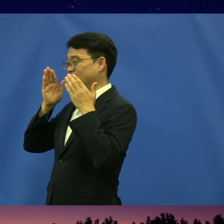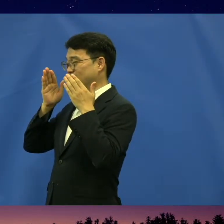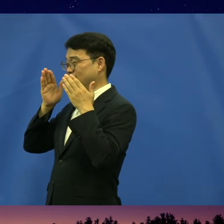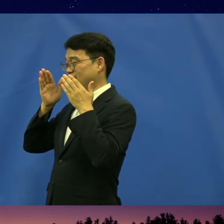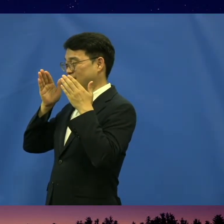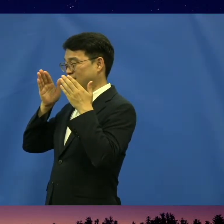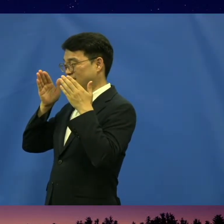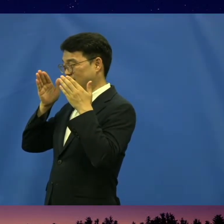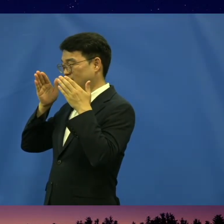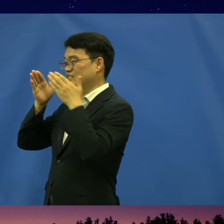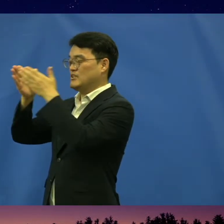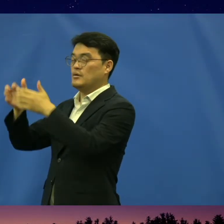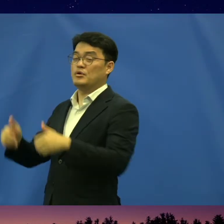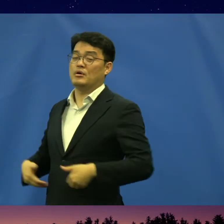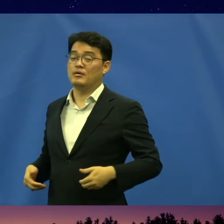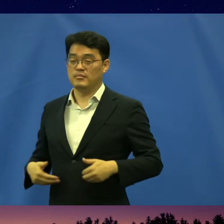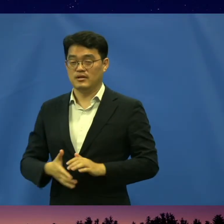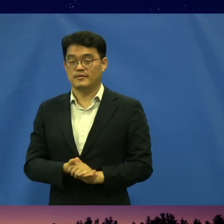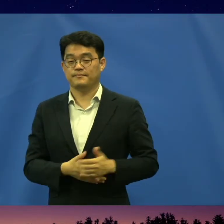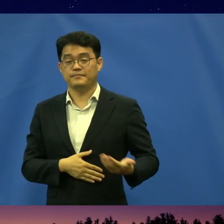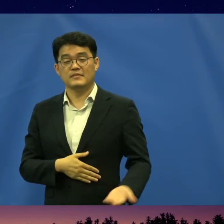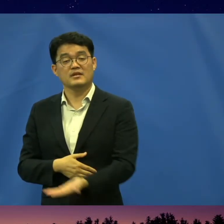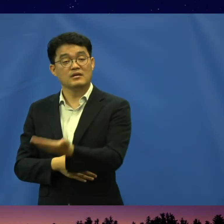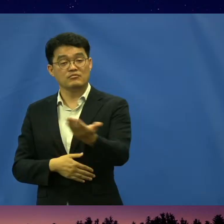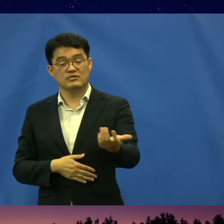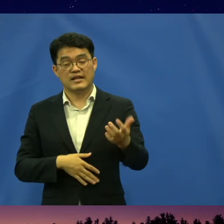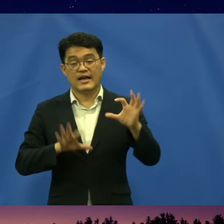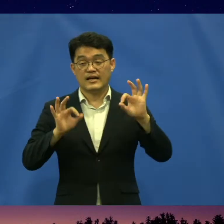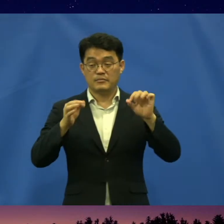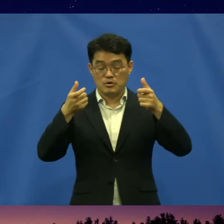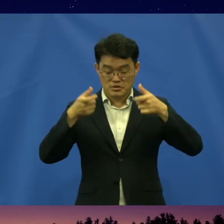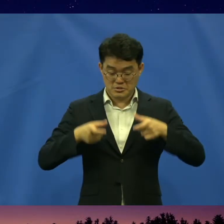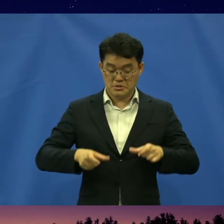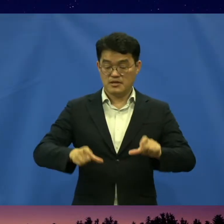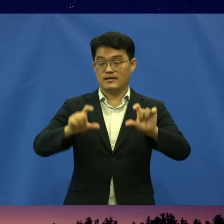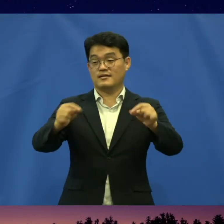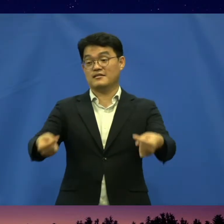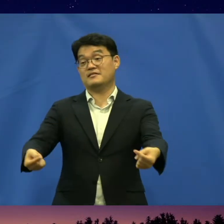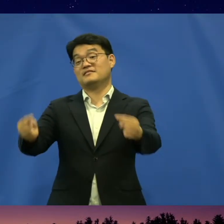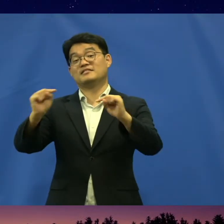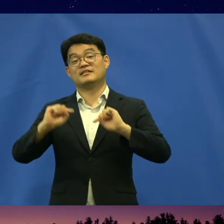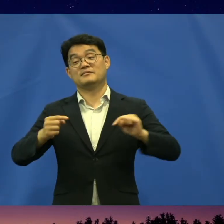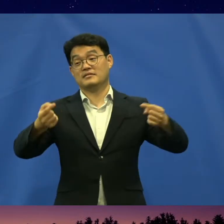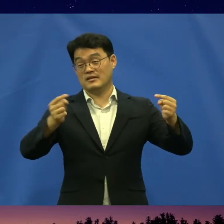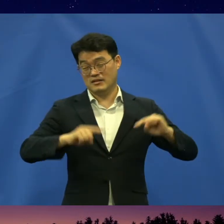그래서 여러분들이 이 철학에 와서도 굉장히 중요한 것 가운데 하나가 이 철학에 사람들이 많고 모든 사람들이